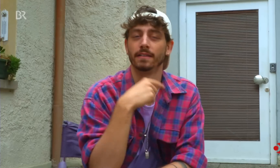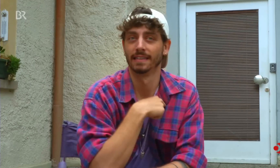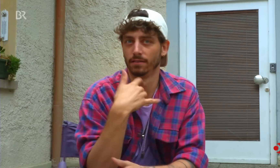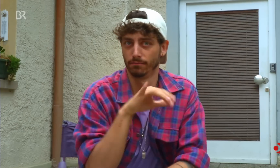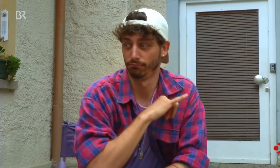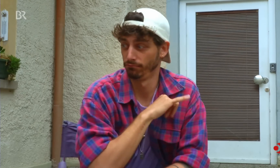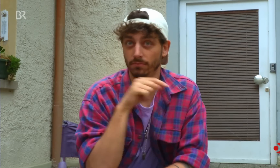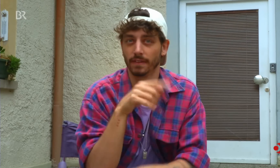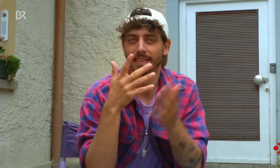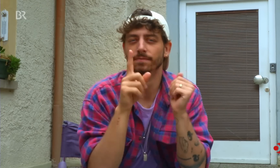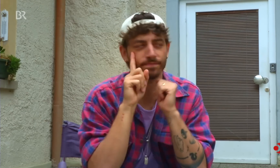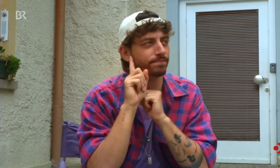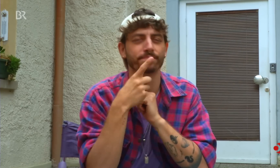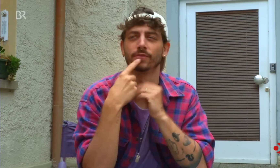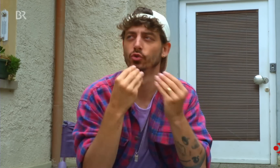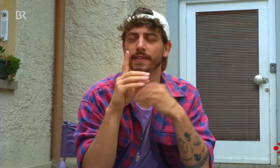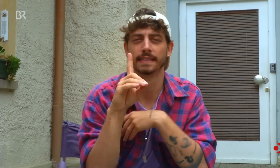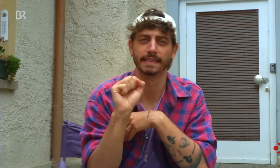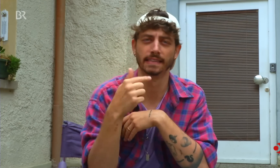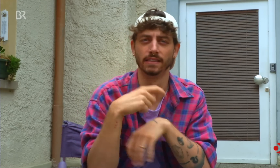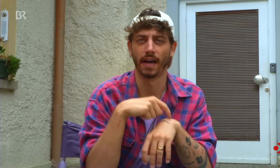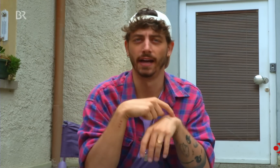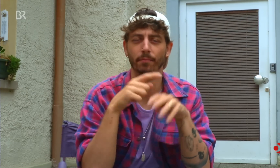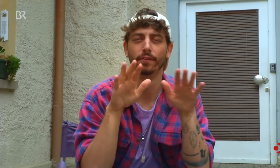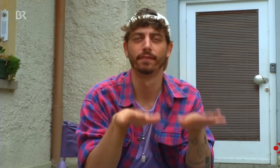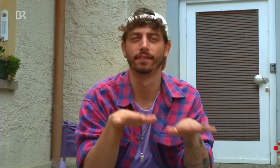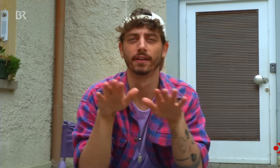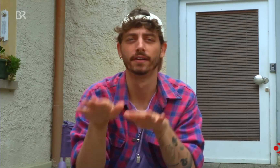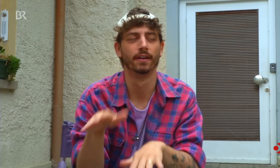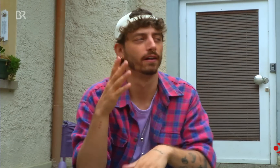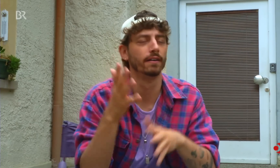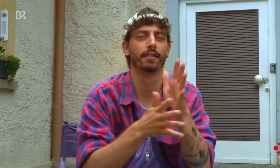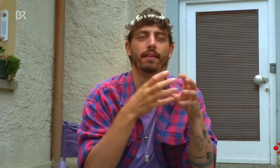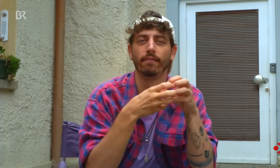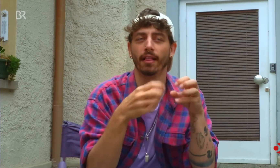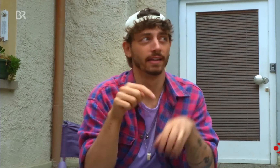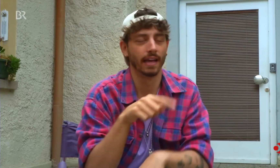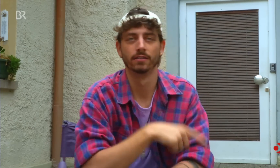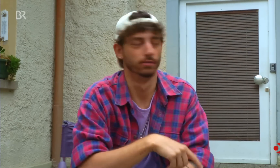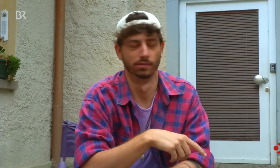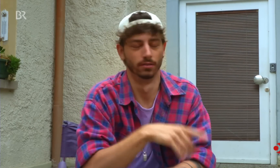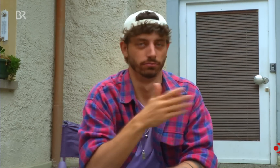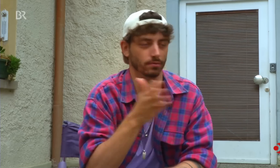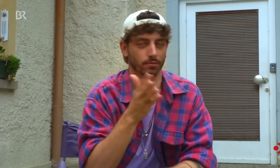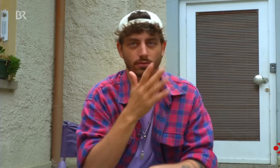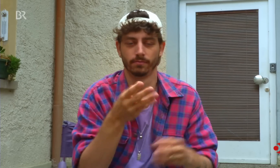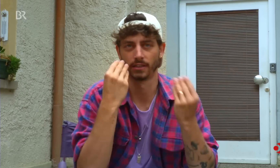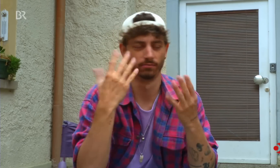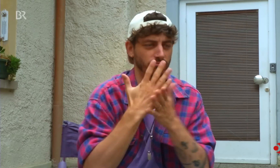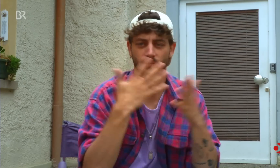Bei tauben Menschen gibt es die DST, Deaf Standard Time. Ganz gemächlich, alles dauert etwas länger. Hier am Set geht es zack, zack.